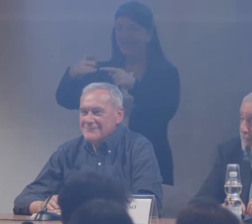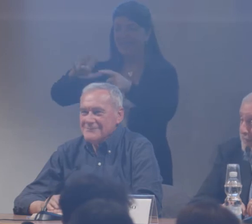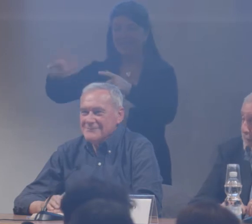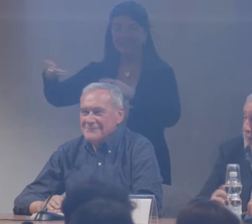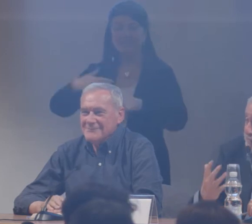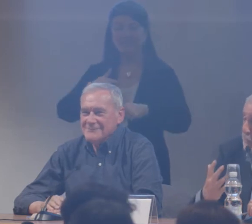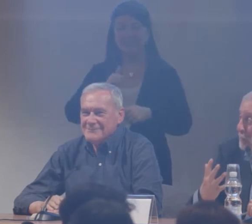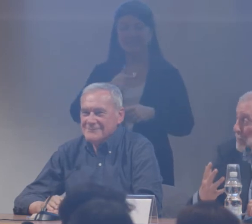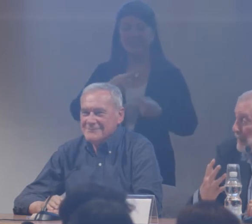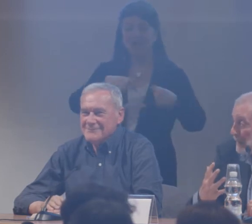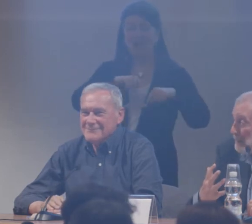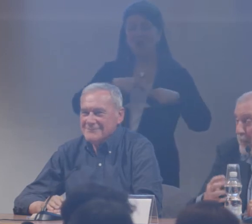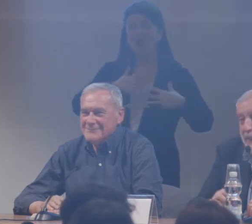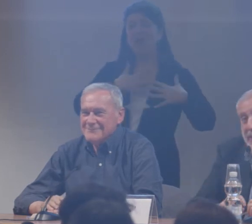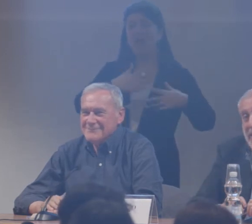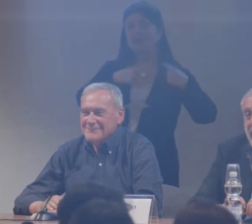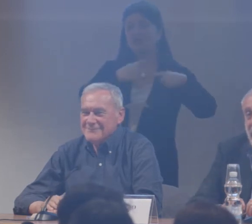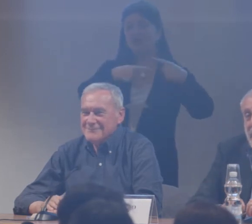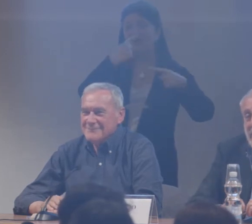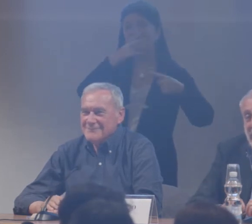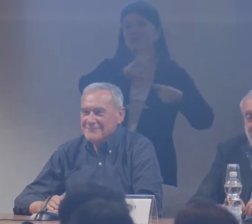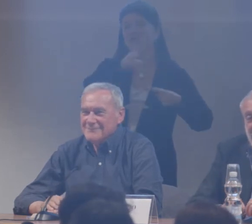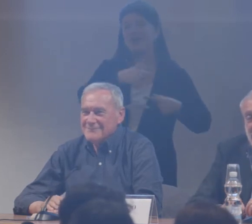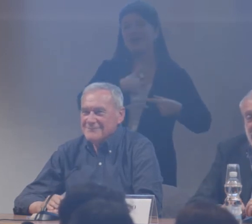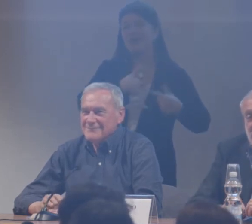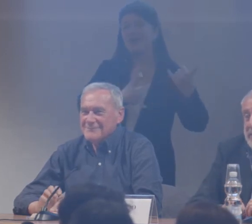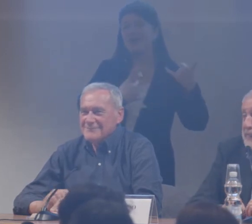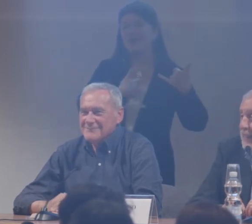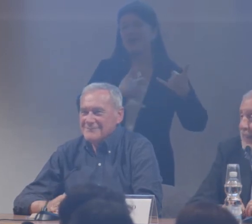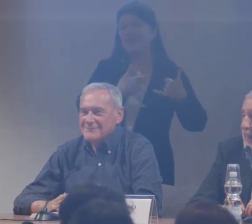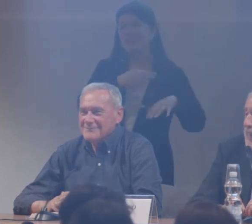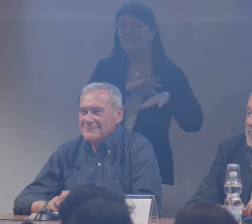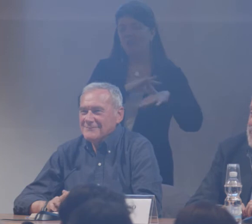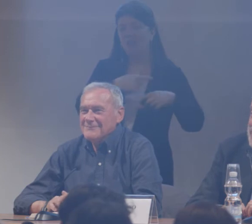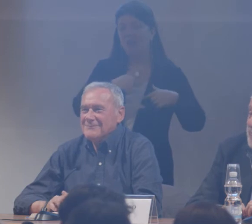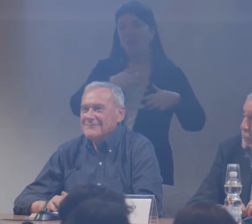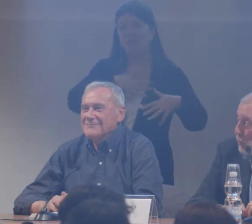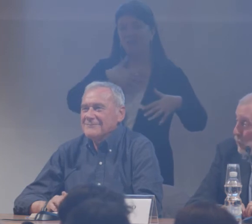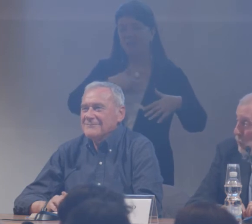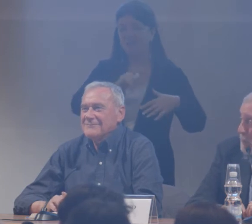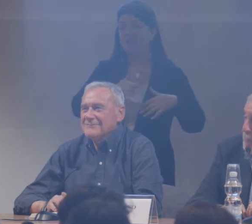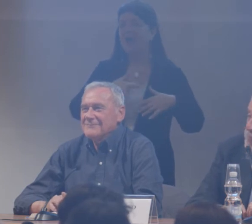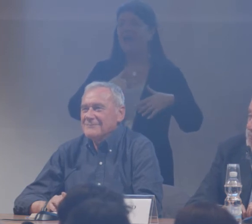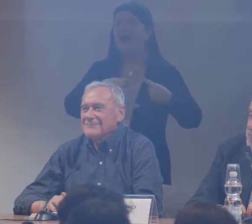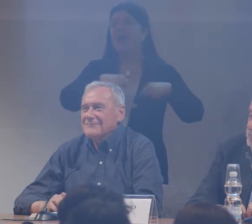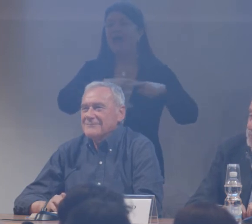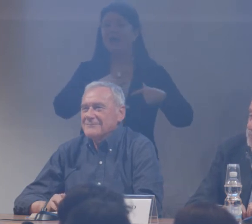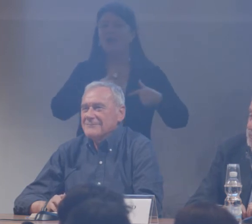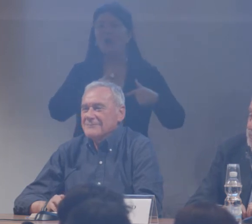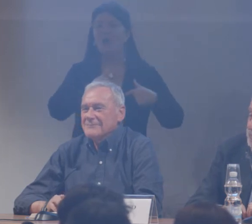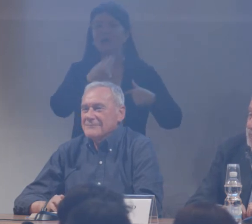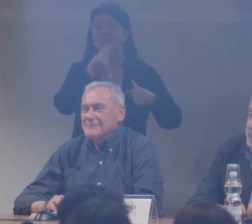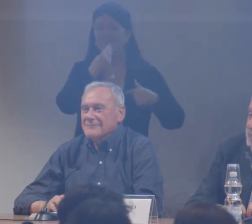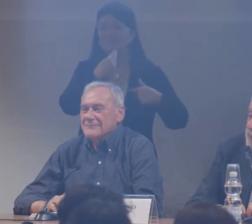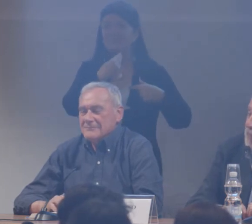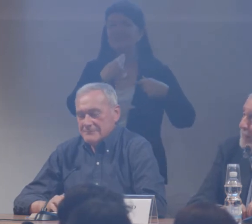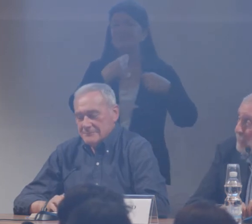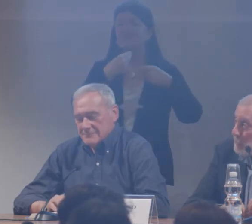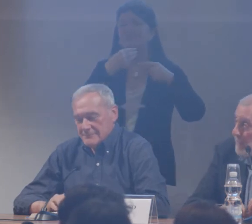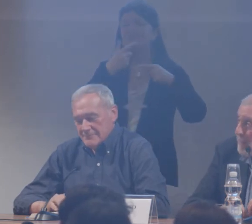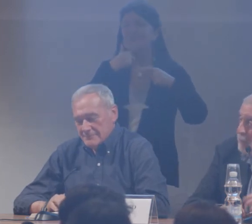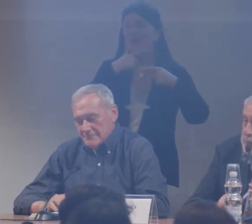quella fritta perché ci dobbiamo fare del male, quindi l'iris fritta, il cannolo. E